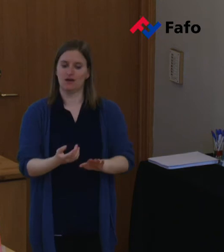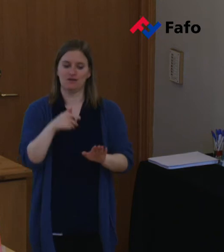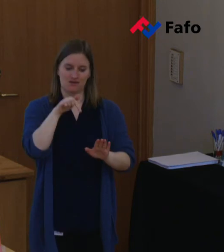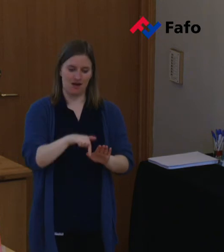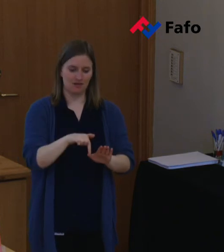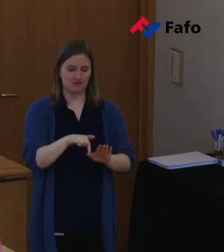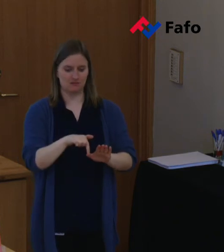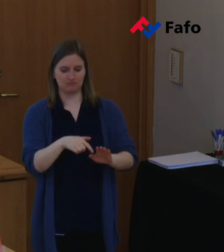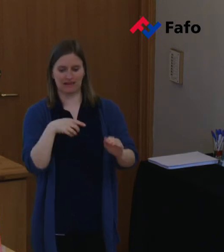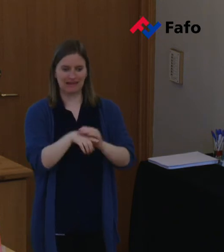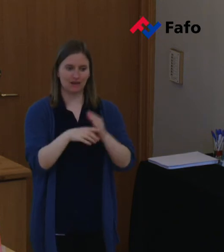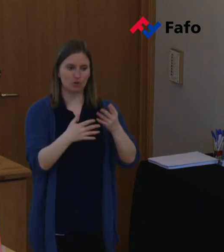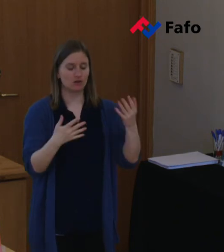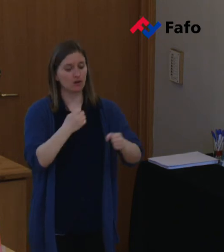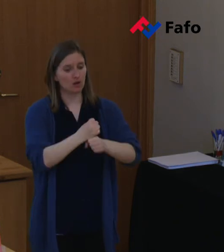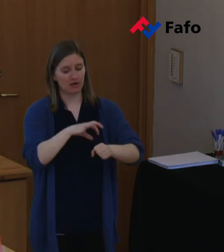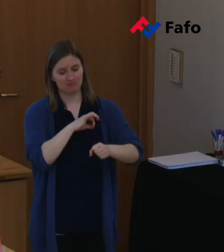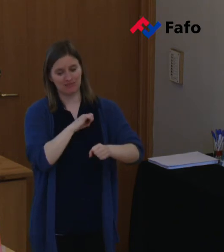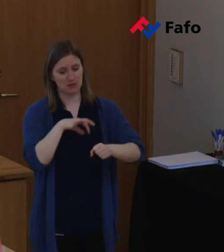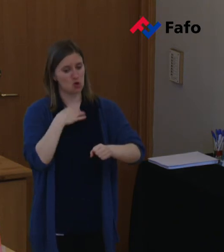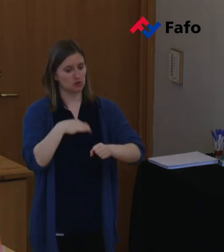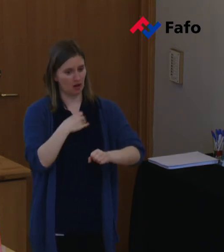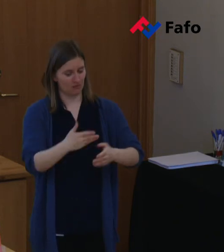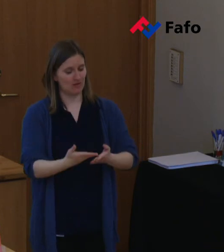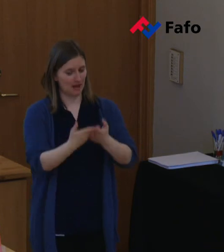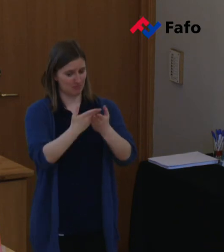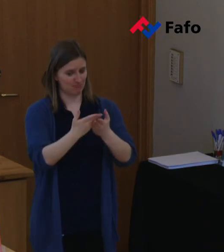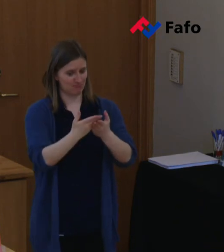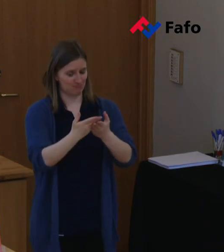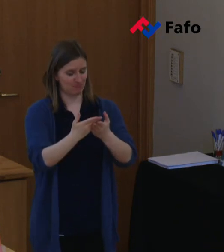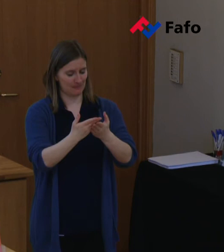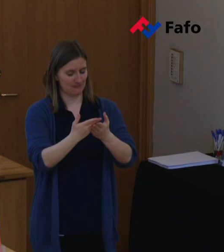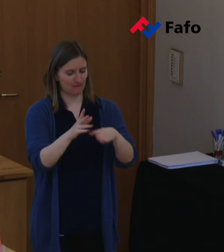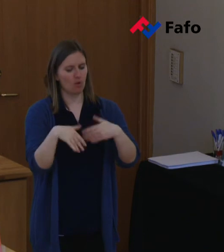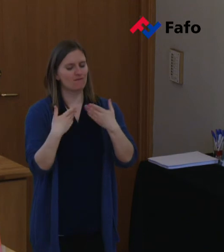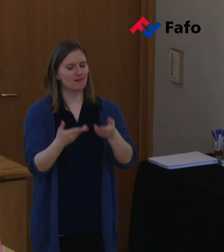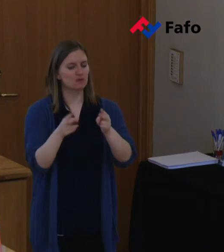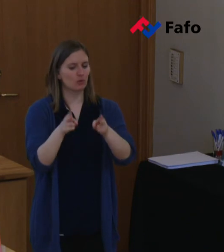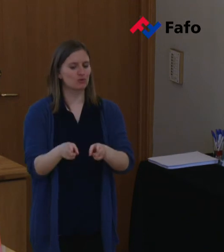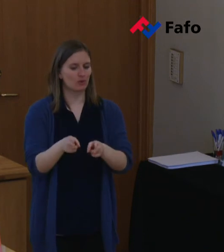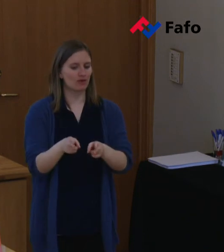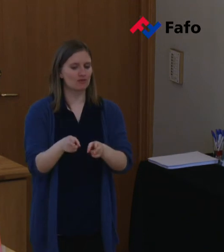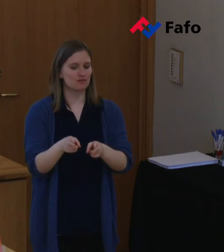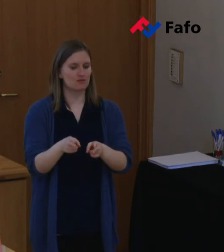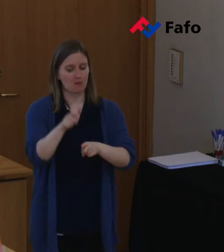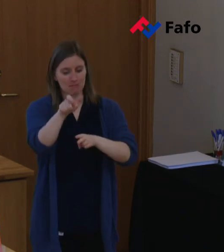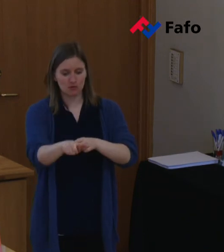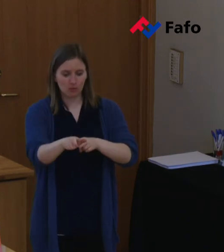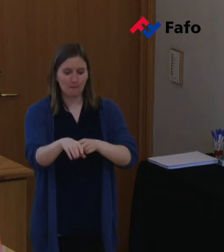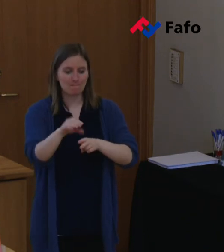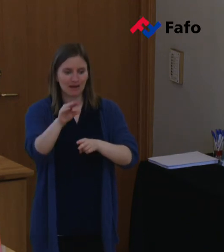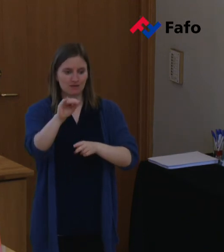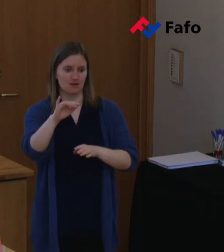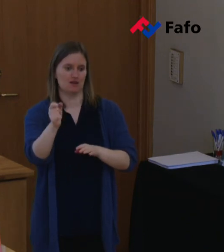komme I ordinært arbeid hvis man ønsker det, få hjelp til det. Og da viser det også at personene blir bedre,